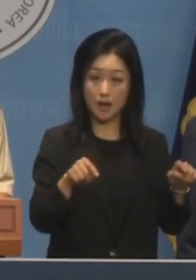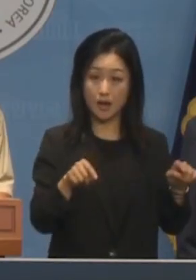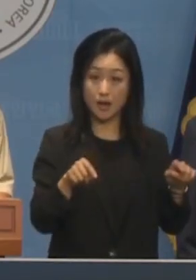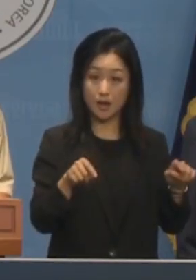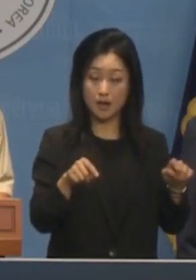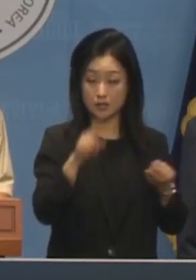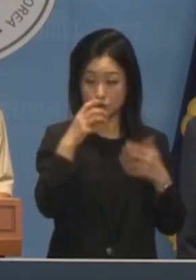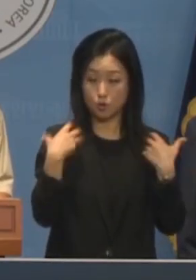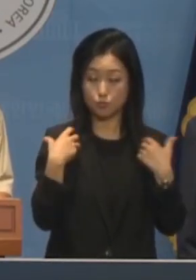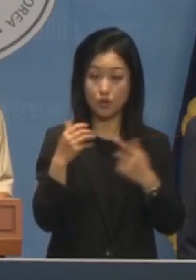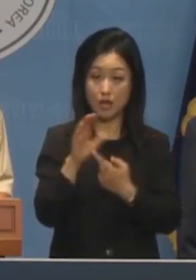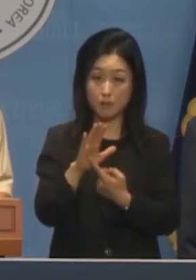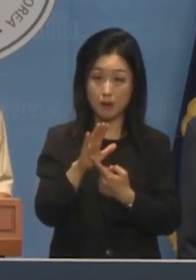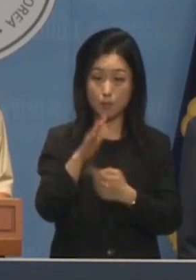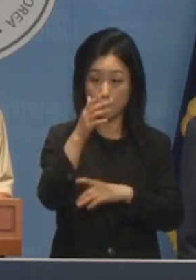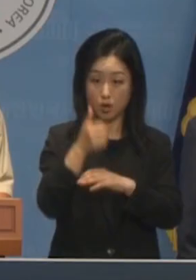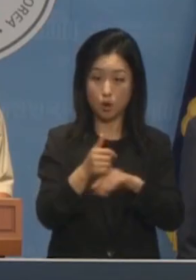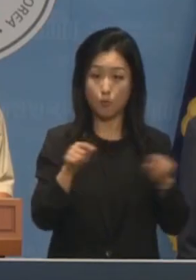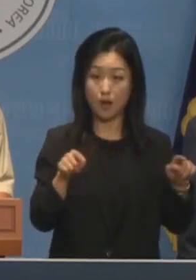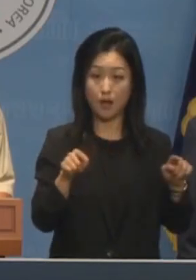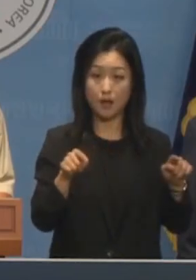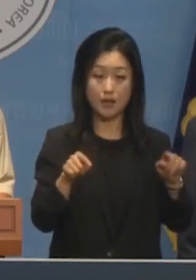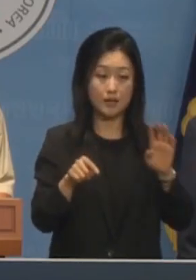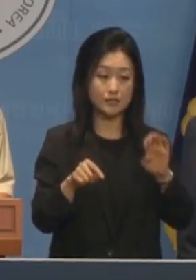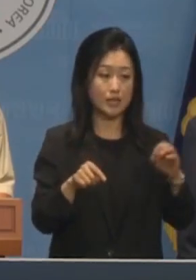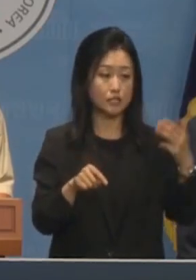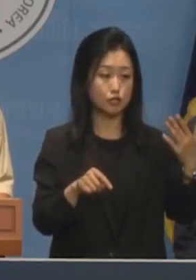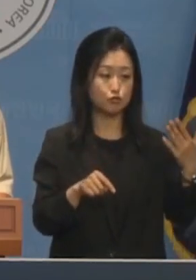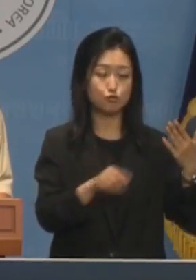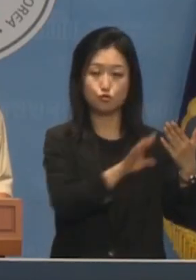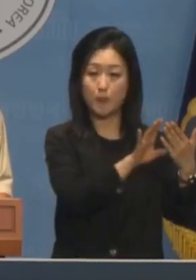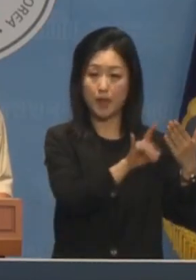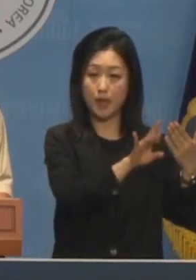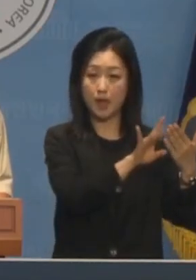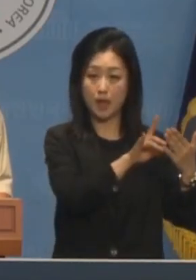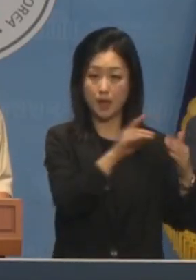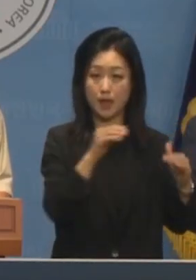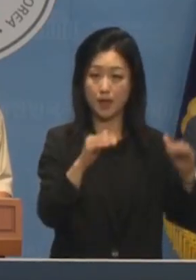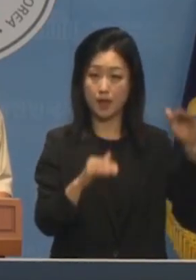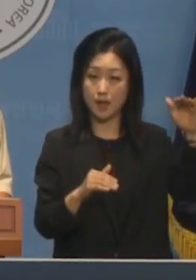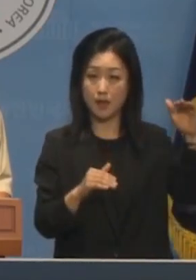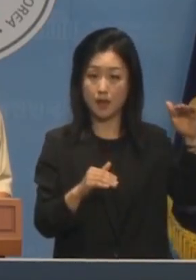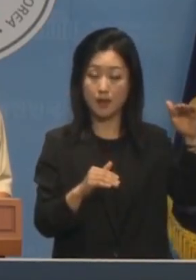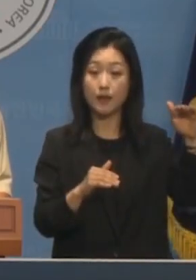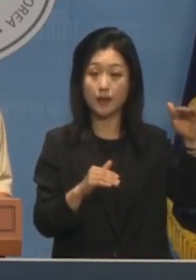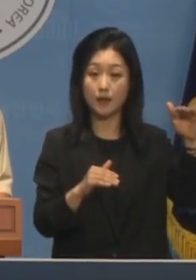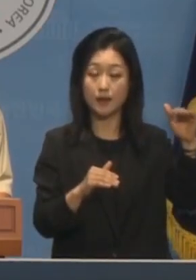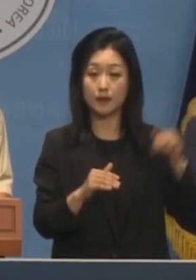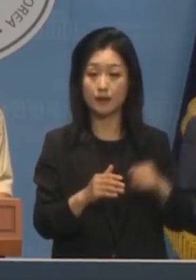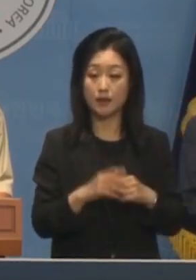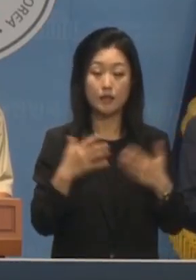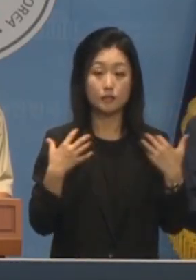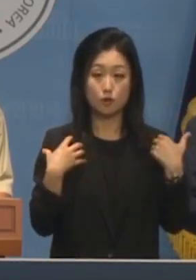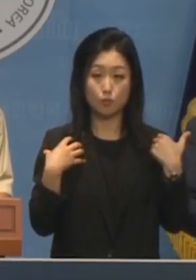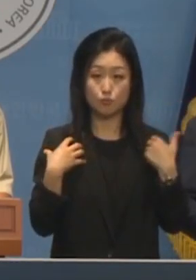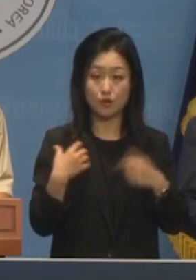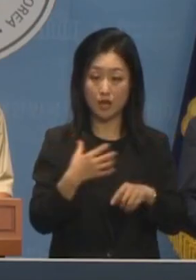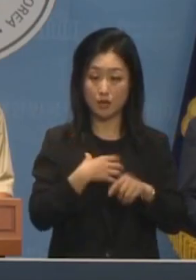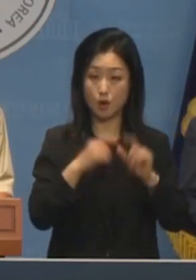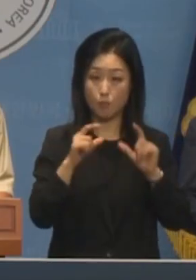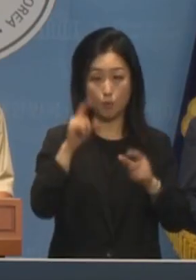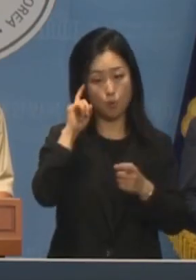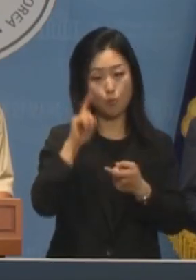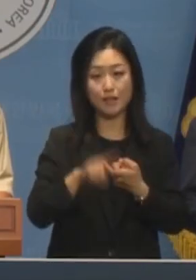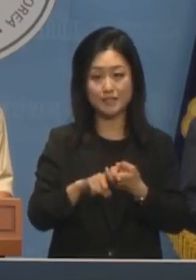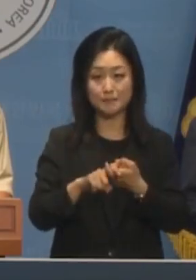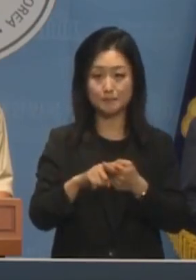조사 결과와 환경부 조사 결과가 49배 수치 차이가 있는 거고요. 따라서 정부의 조류 경보는 관심